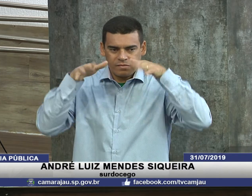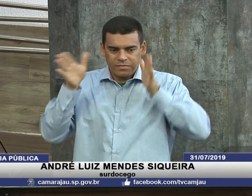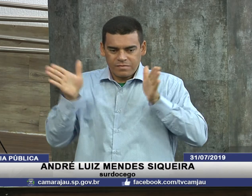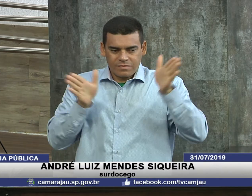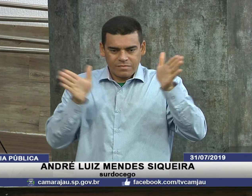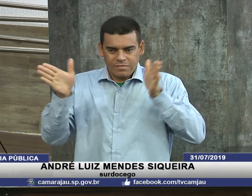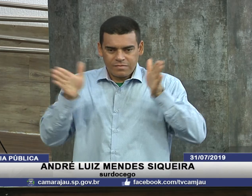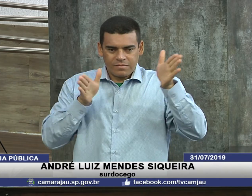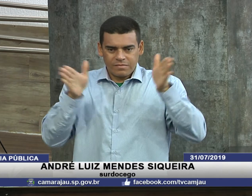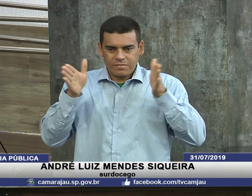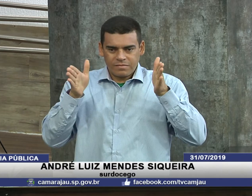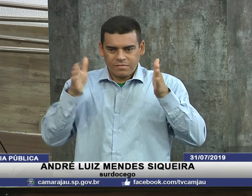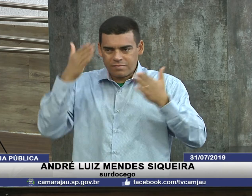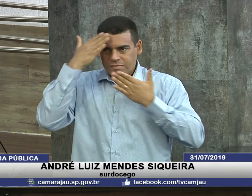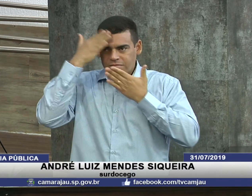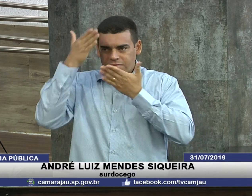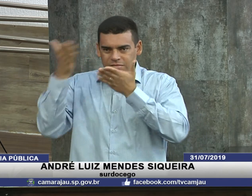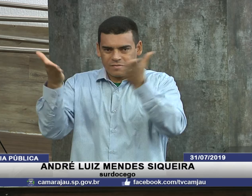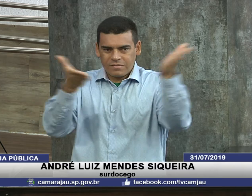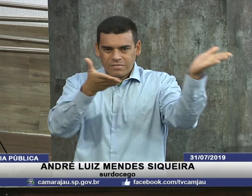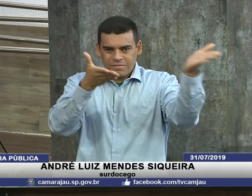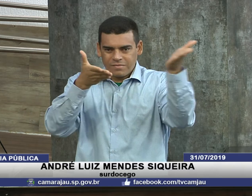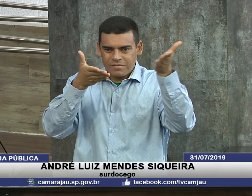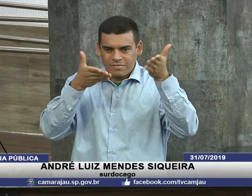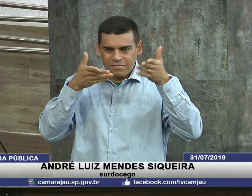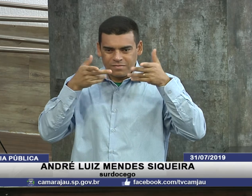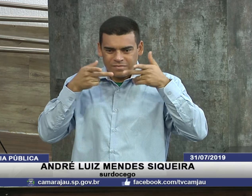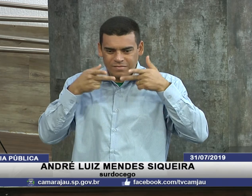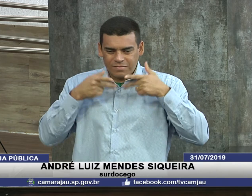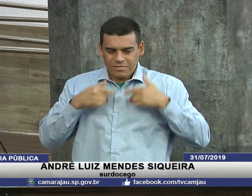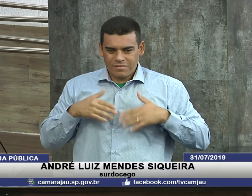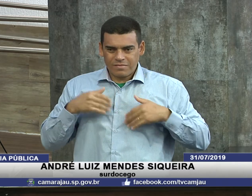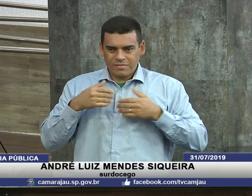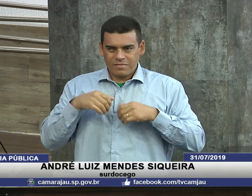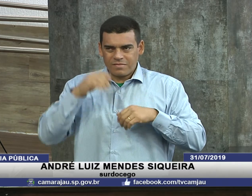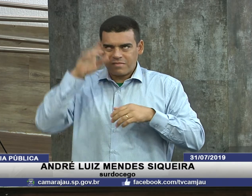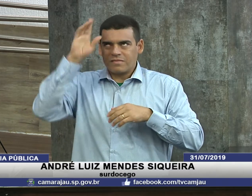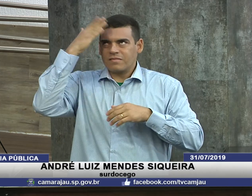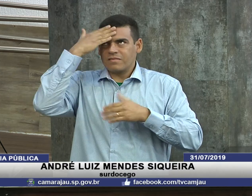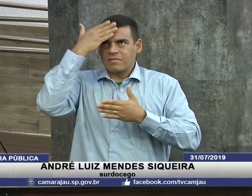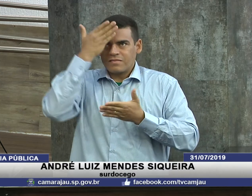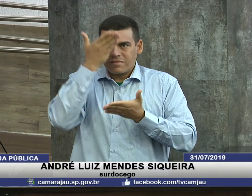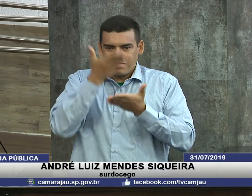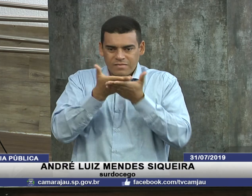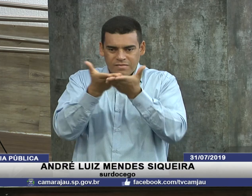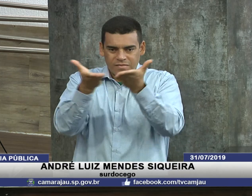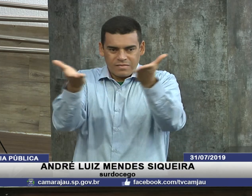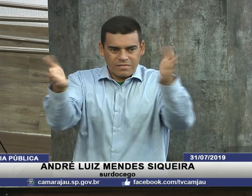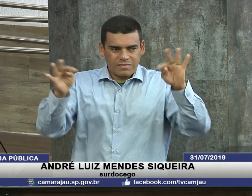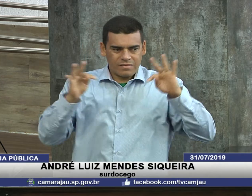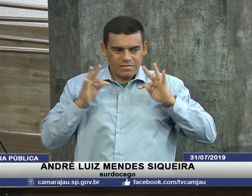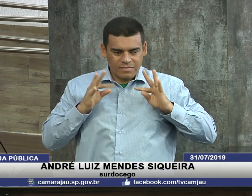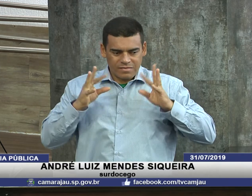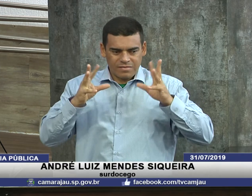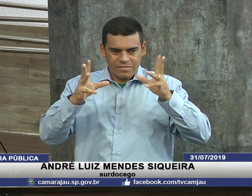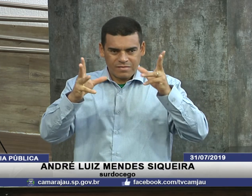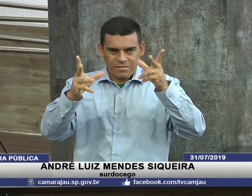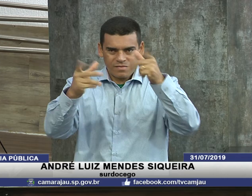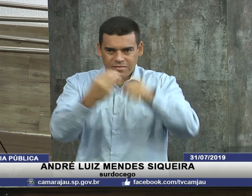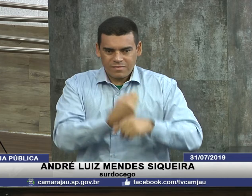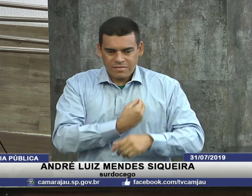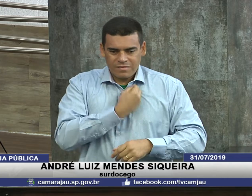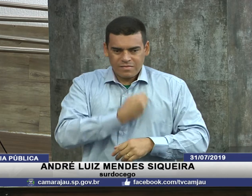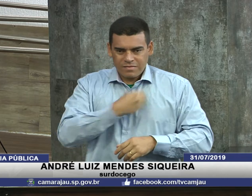Primeiramente, eu gostaria de cumprimentar todas as pessoas que estão aqui presentes hoje. Gostaria de agradecer a oportunidade por participar aqui com